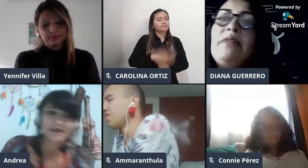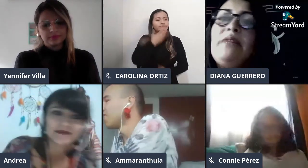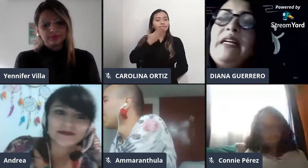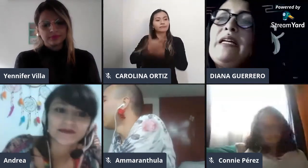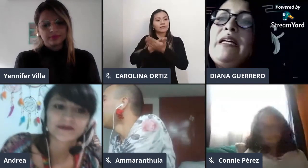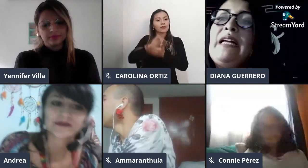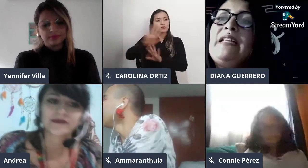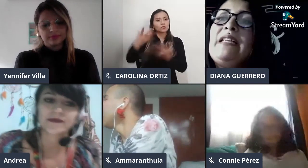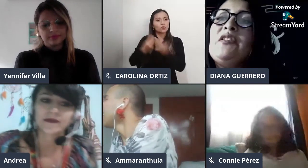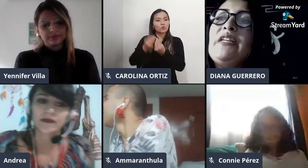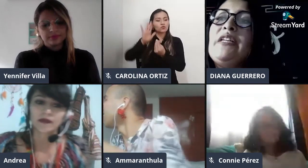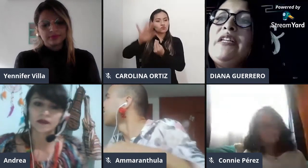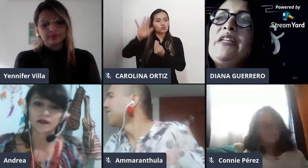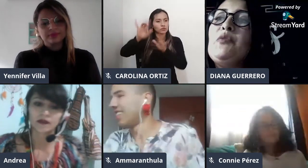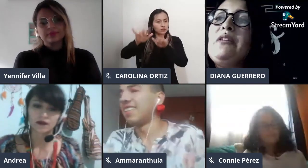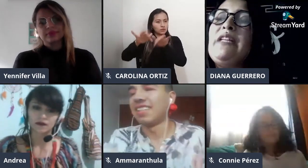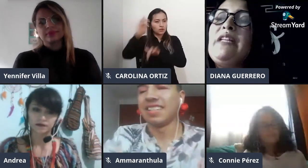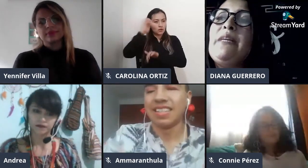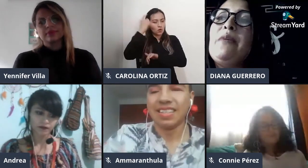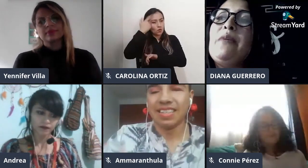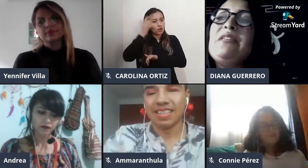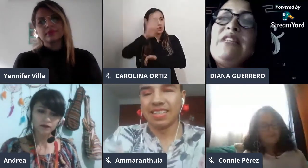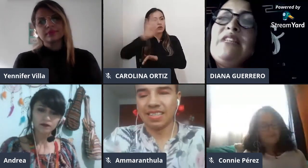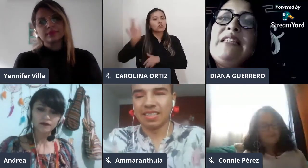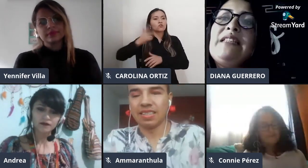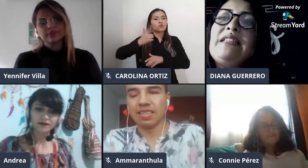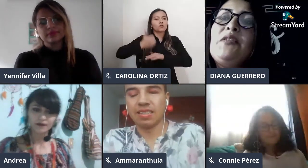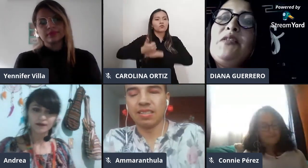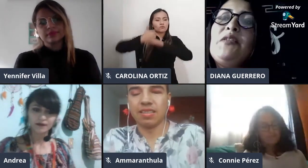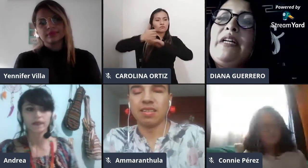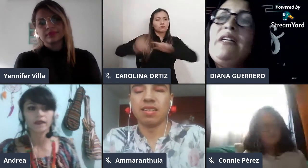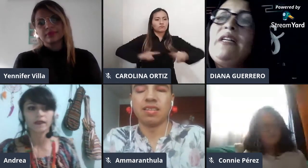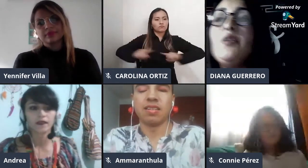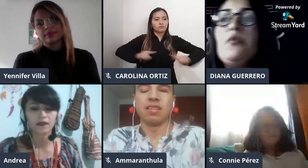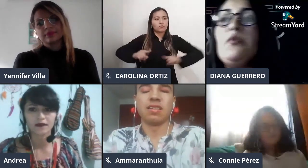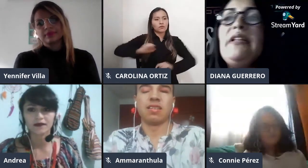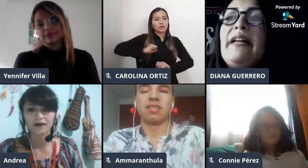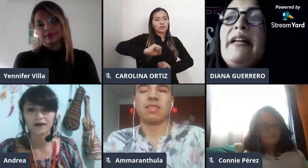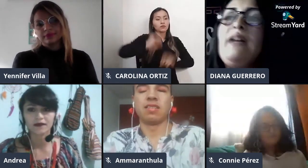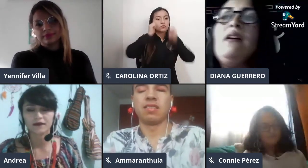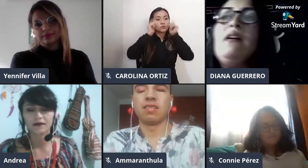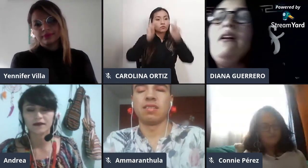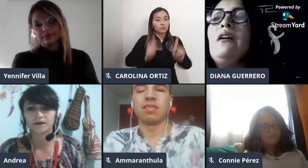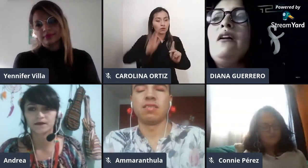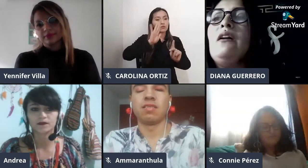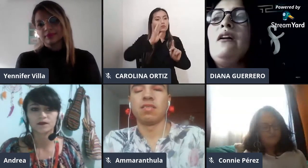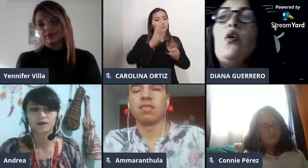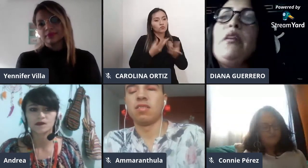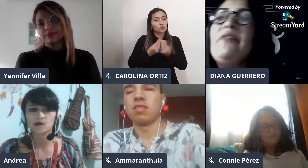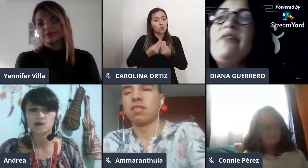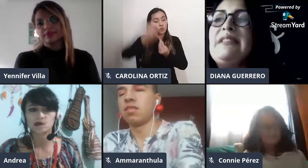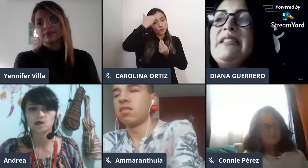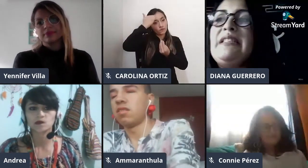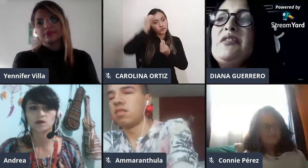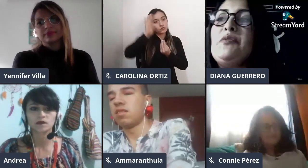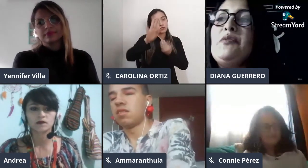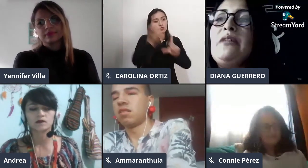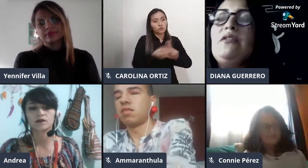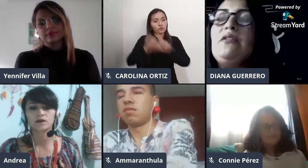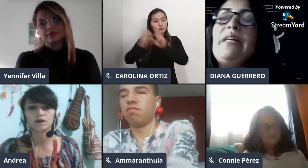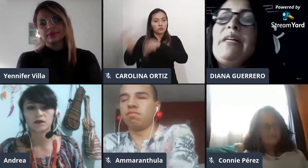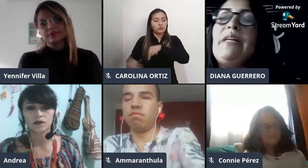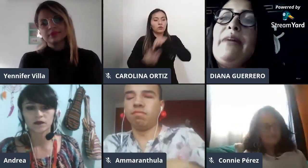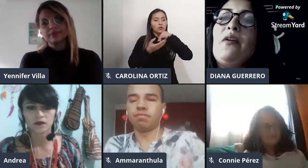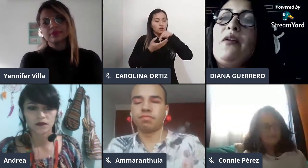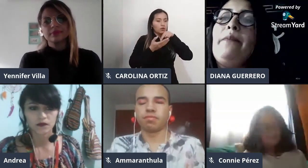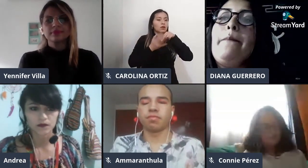Gobierno, a la Dirección de Derechos Humanos y al equipo de maestros de la licenciatura en Educación Comunitaria con énfasis en Derechos Humanos